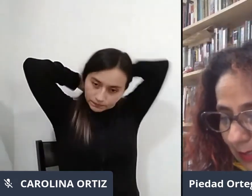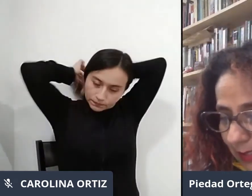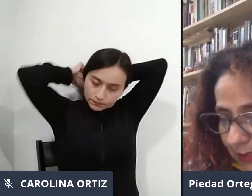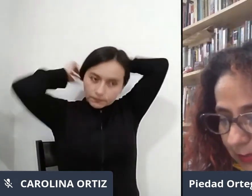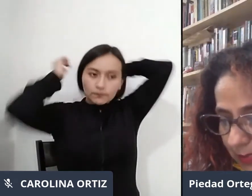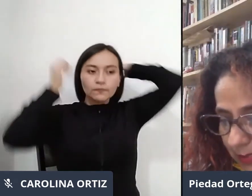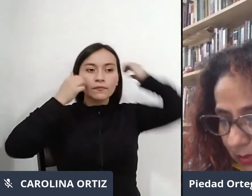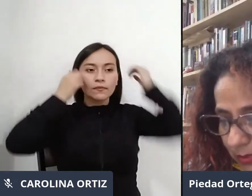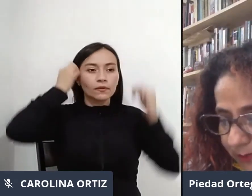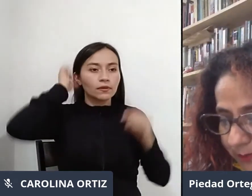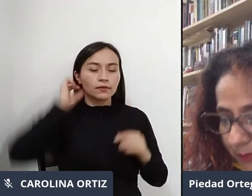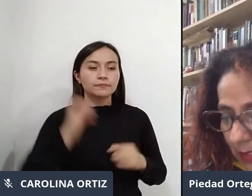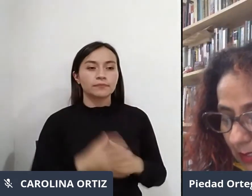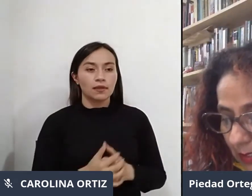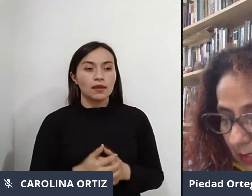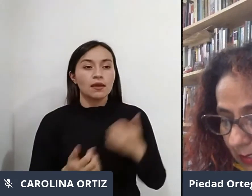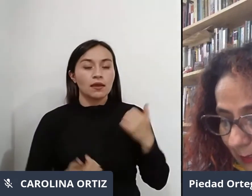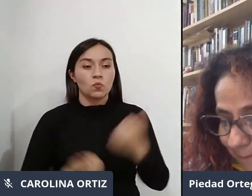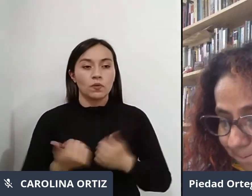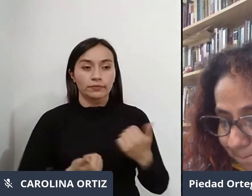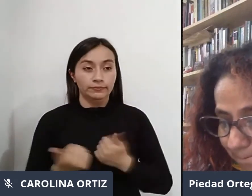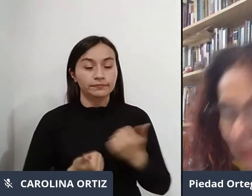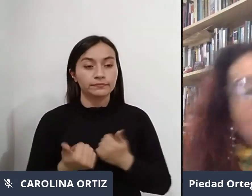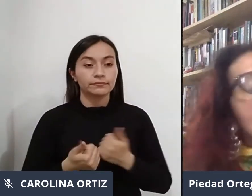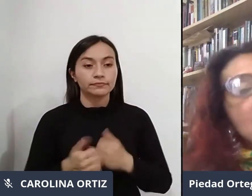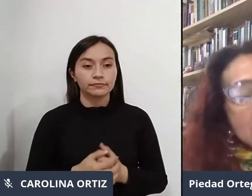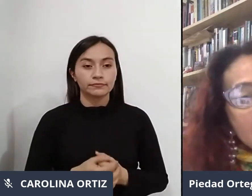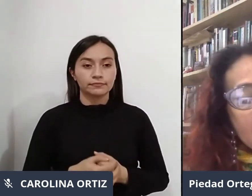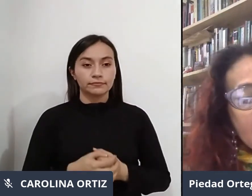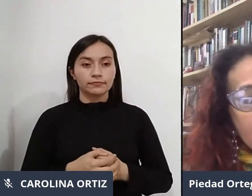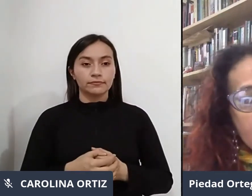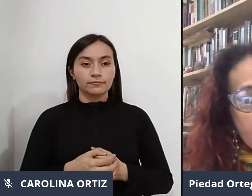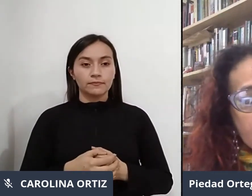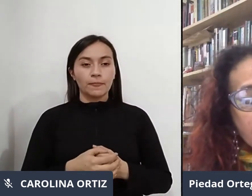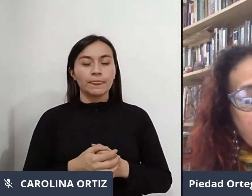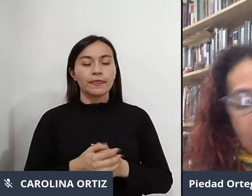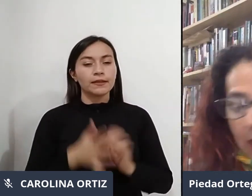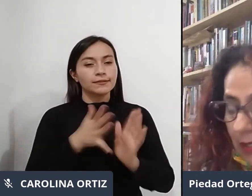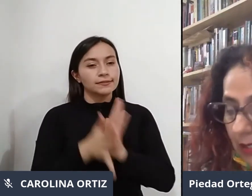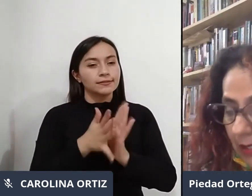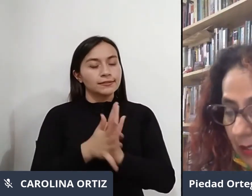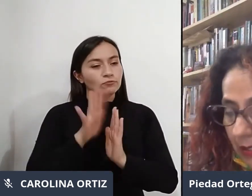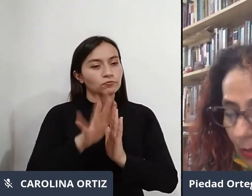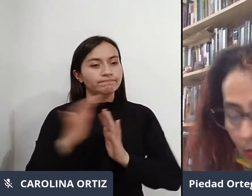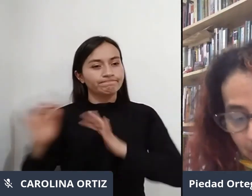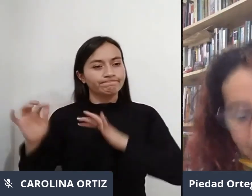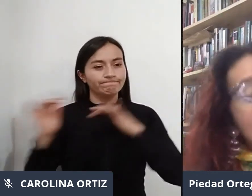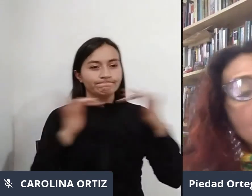la legitimación de la narrativa de la guerra.